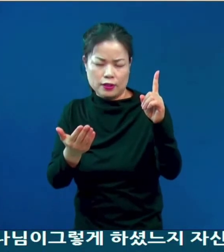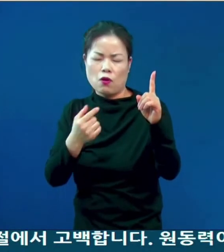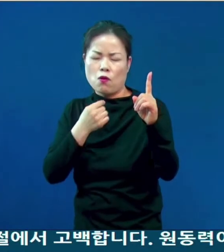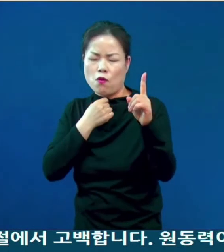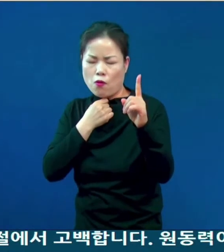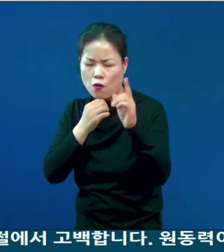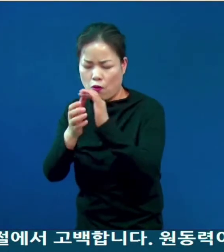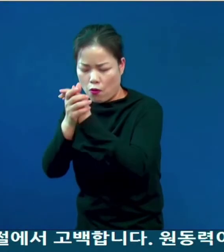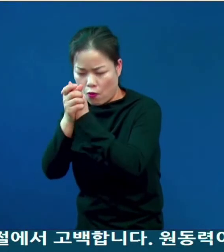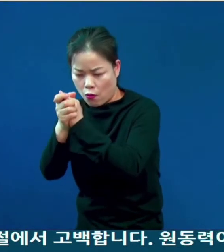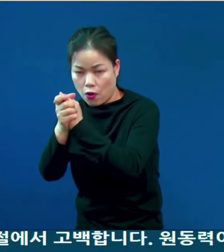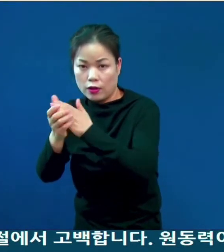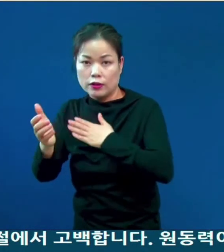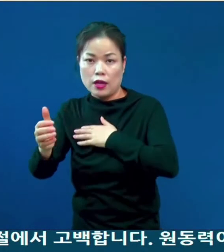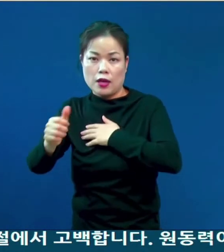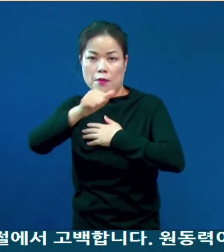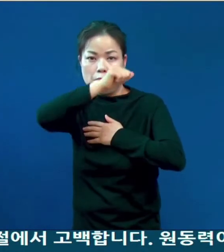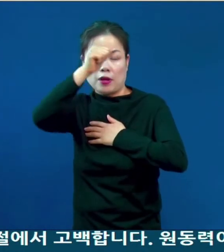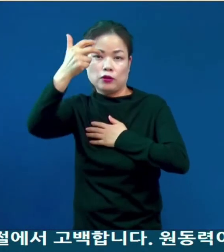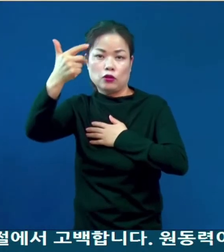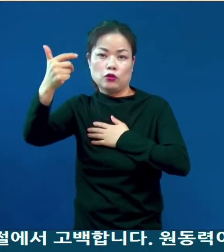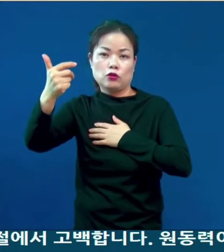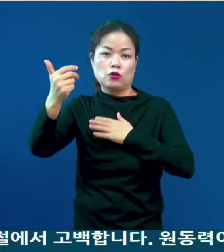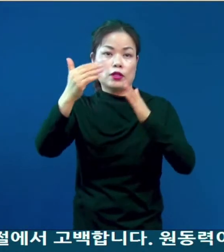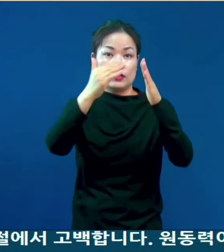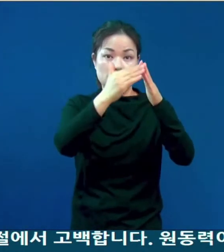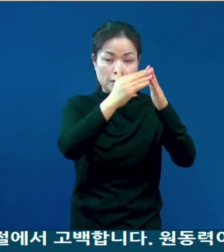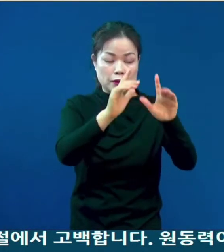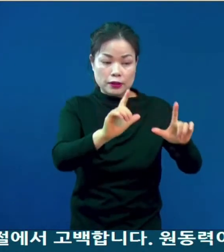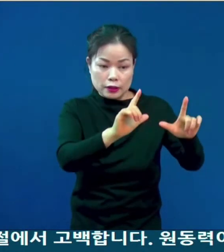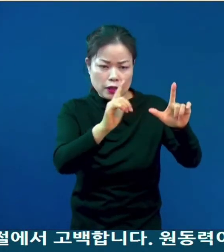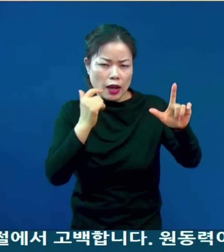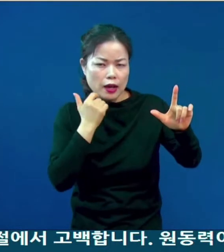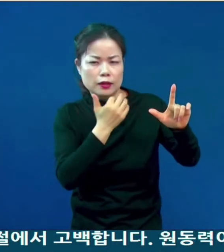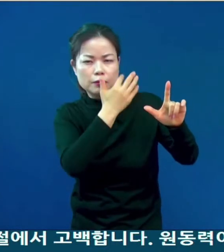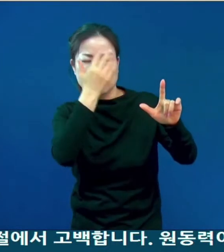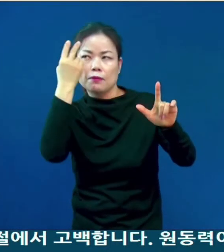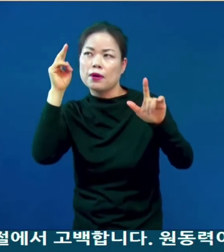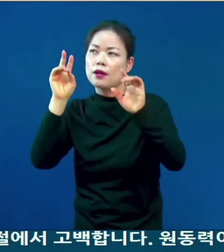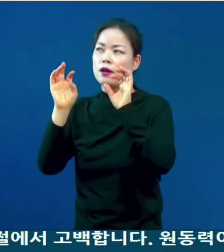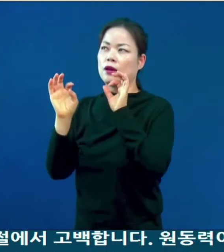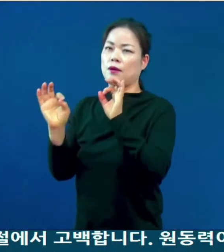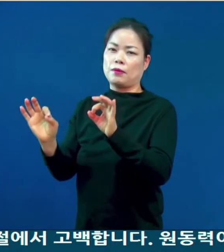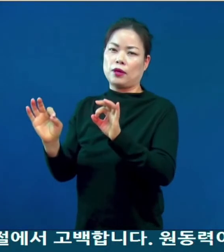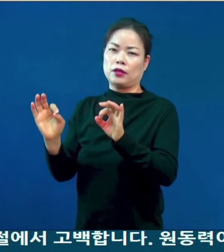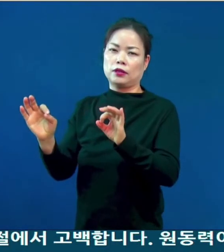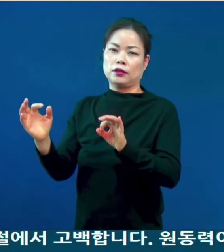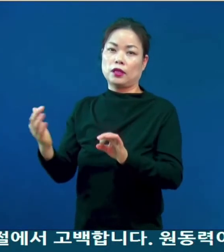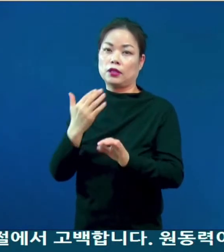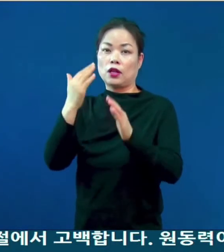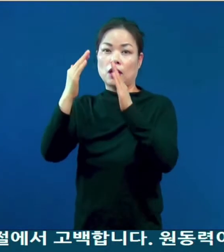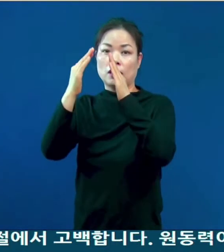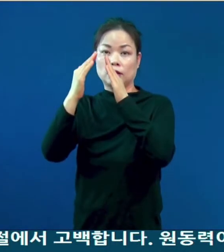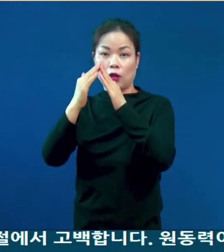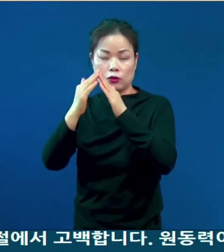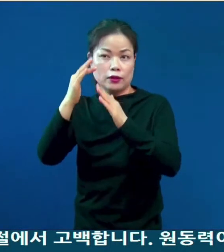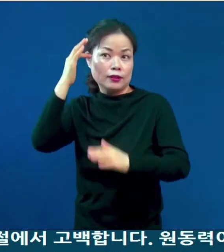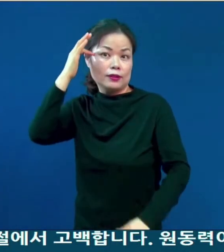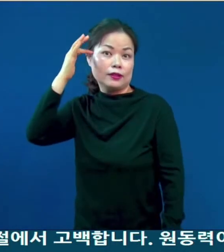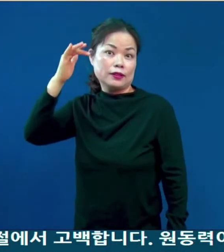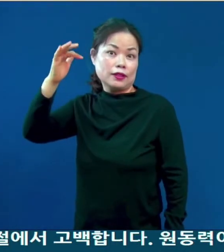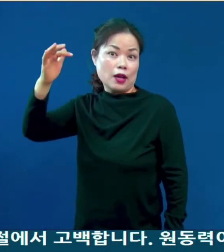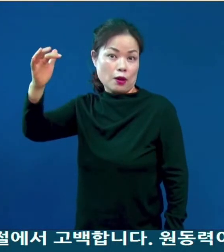구하리니 곧 내가 내 평생의 여호와의 집에 살면서 여호와의 아름다움을 바라보며 그의 성전에서